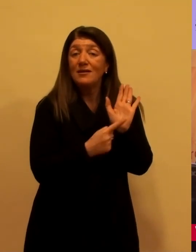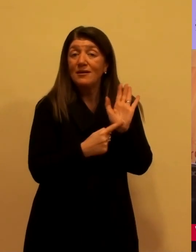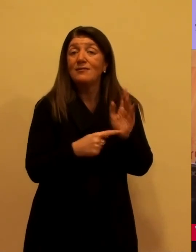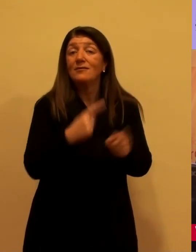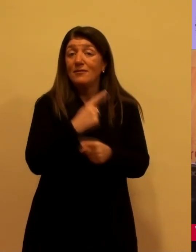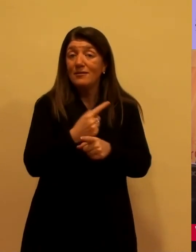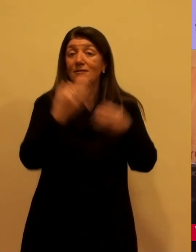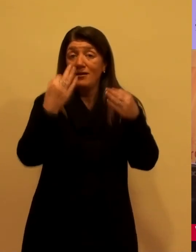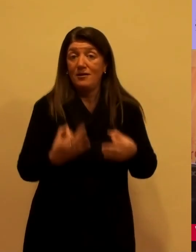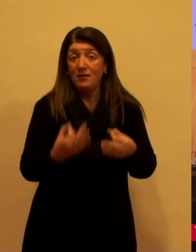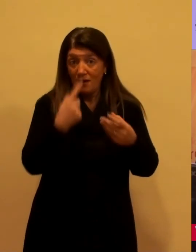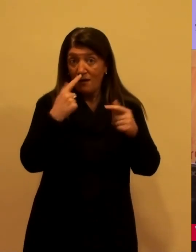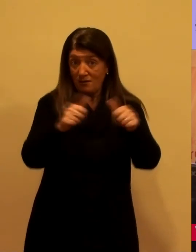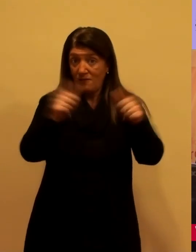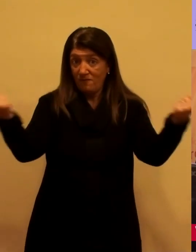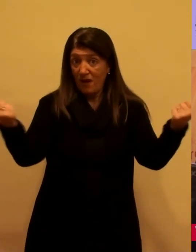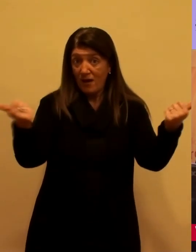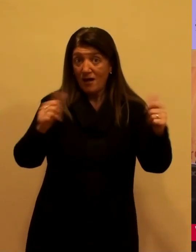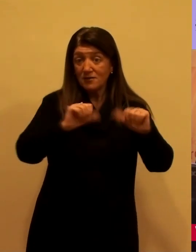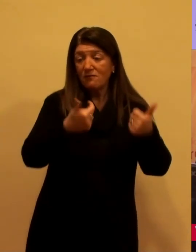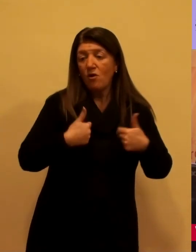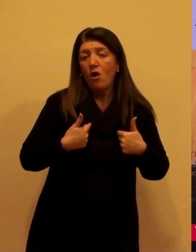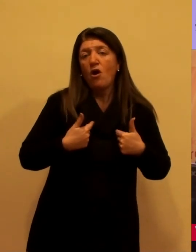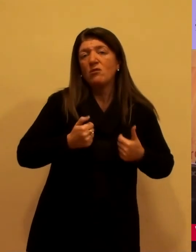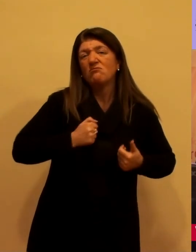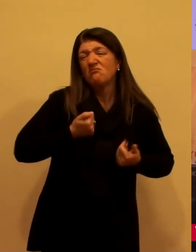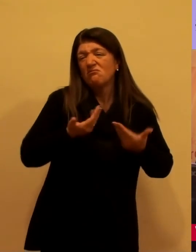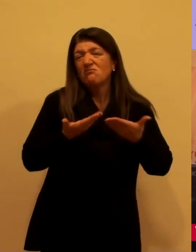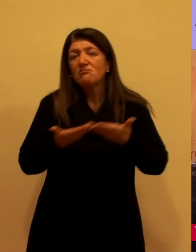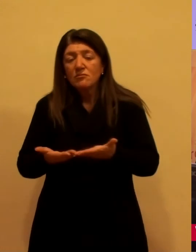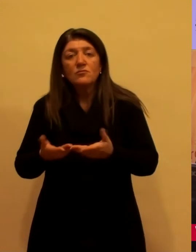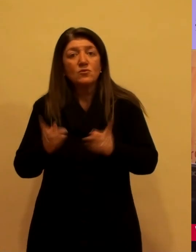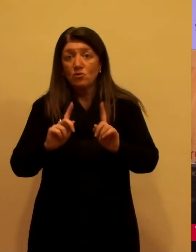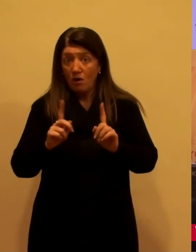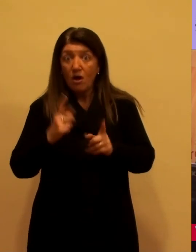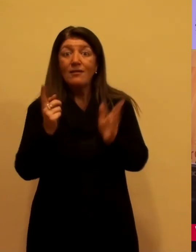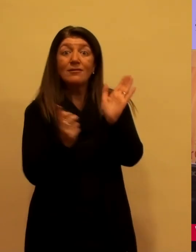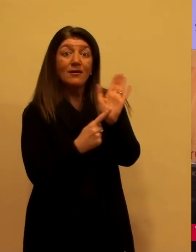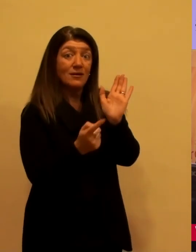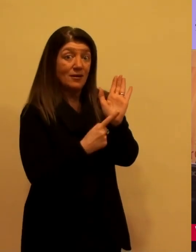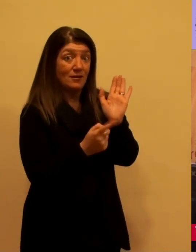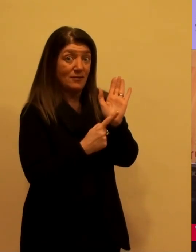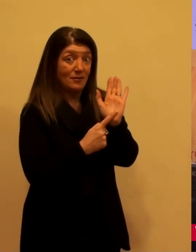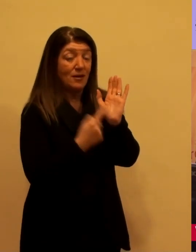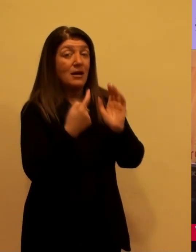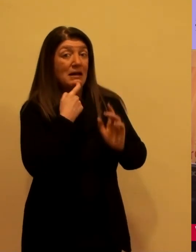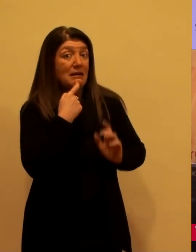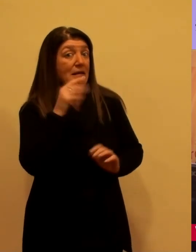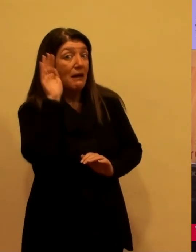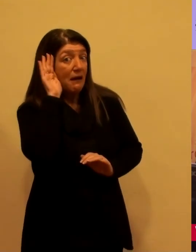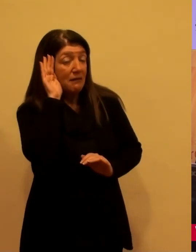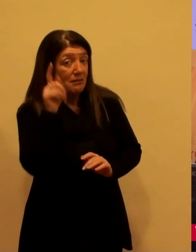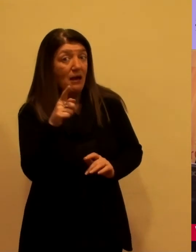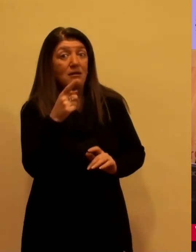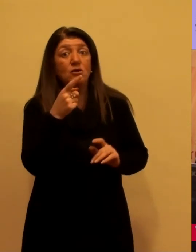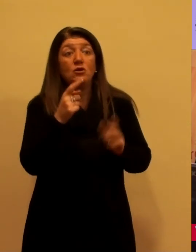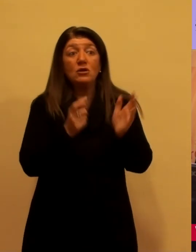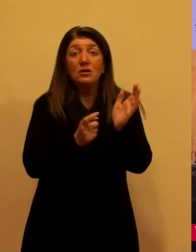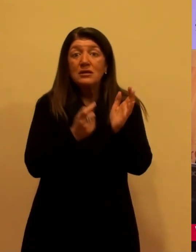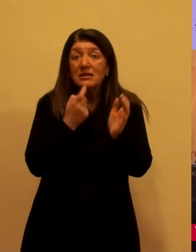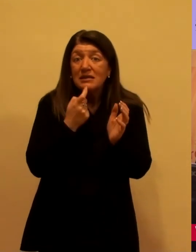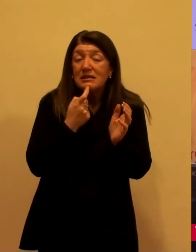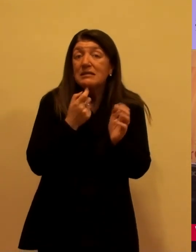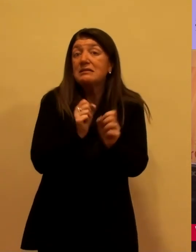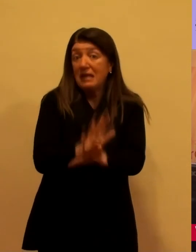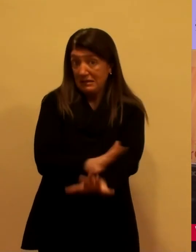Sì. Invece sembra davvero che solo chi è un pochino più attento o sensibile, allora se ne occupa, ci pensa, altrimenti